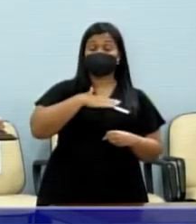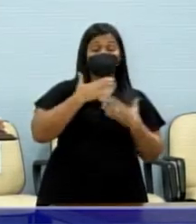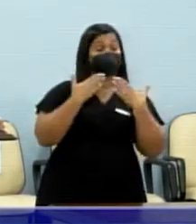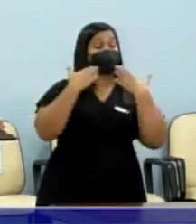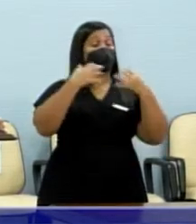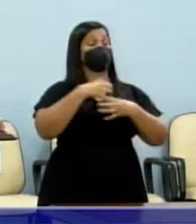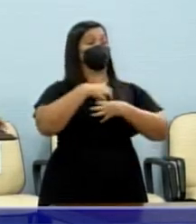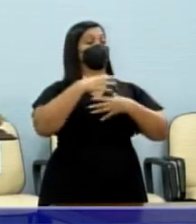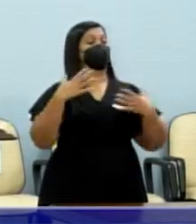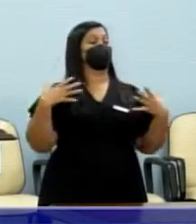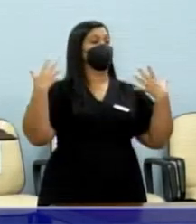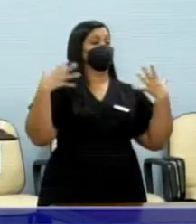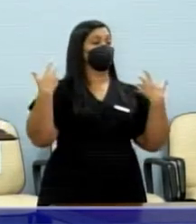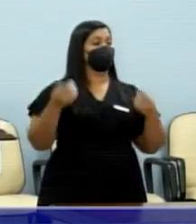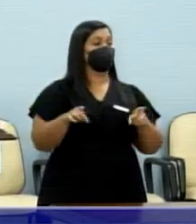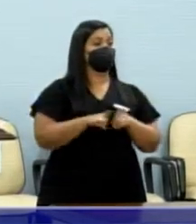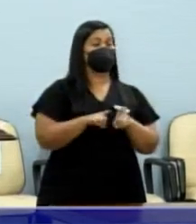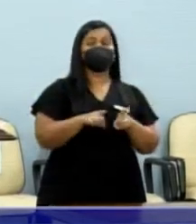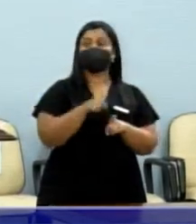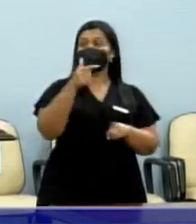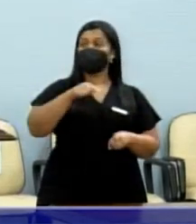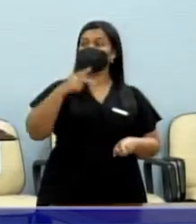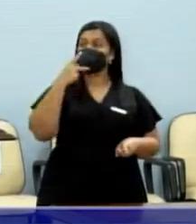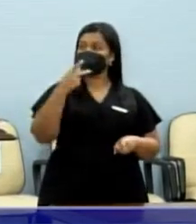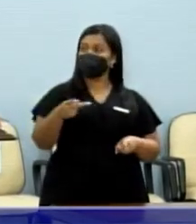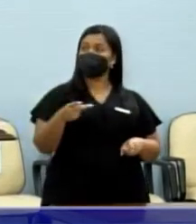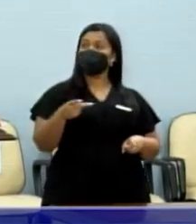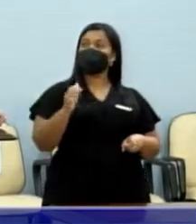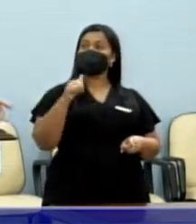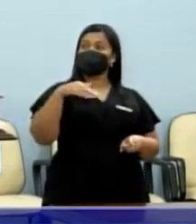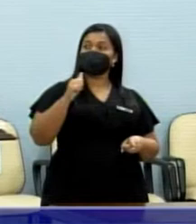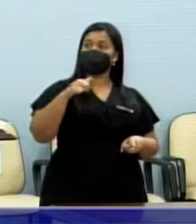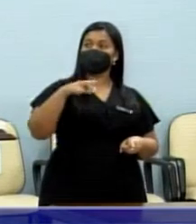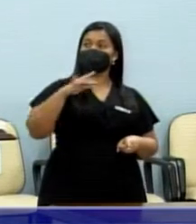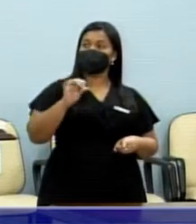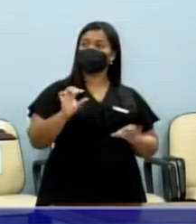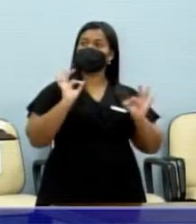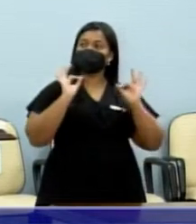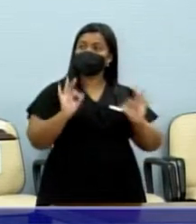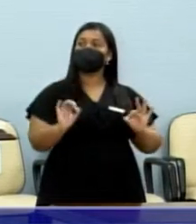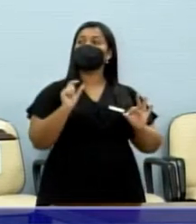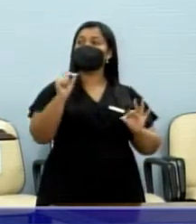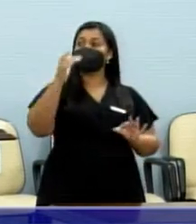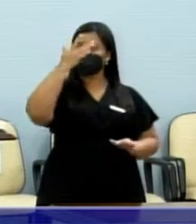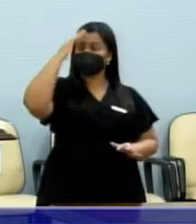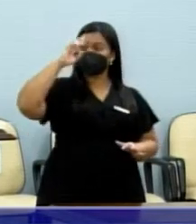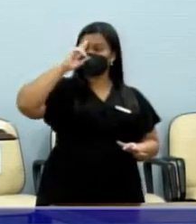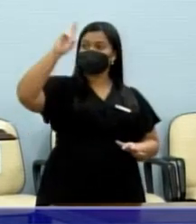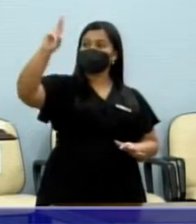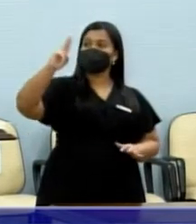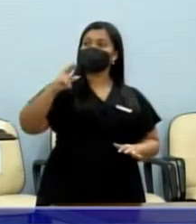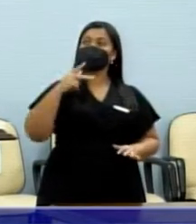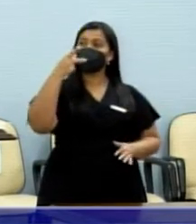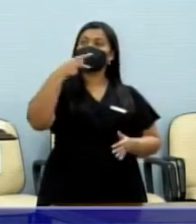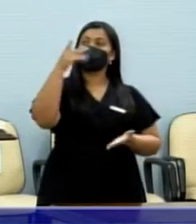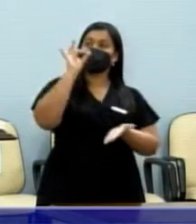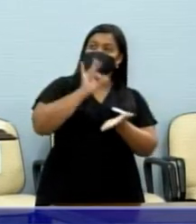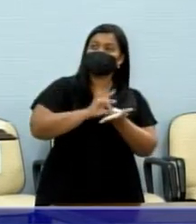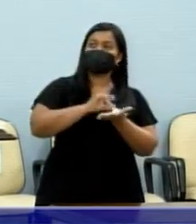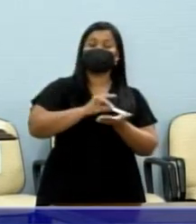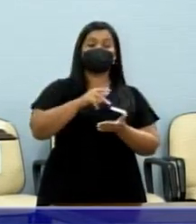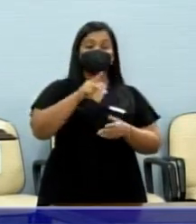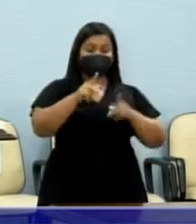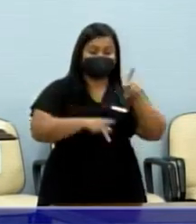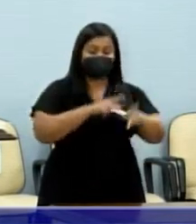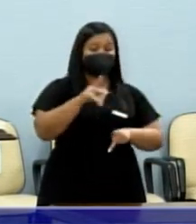honra. Olga Benário, Gregório Bezerra, Ana Montenegro e o verdadeiro capitão, aquele que de fato amava o seu